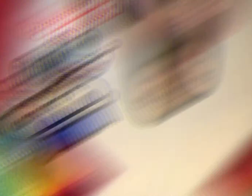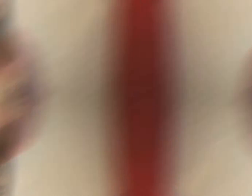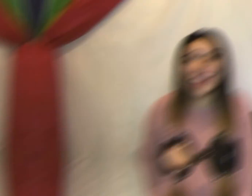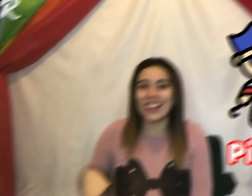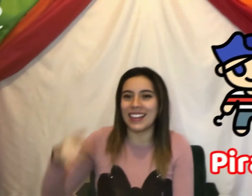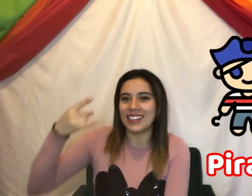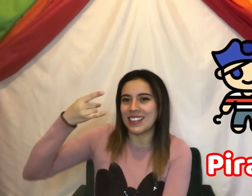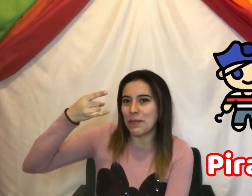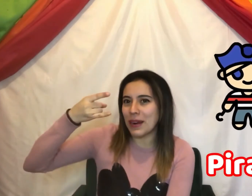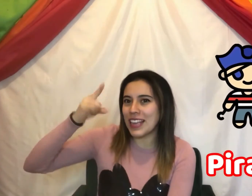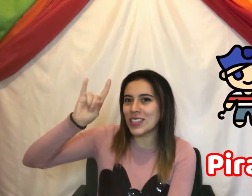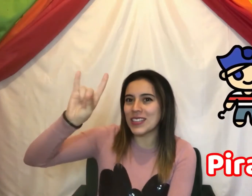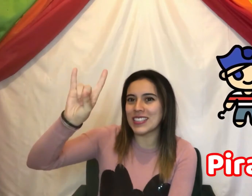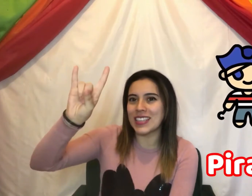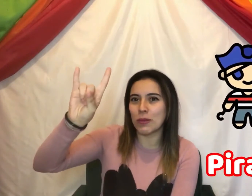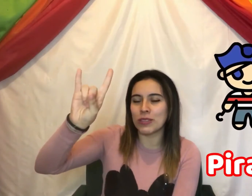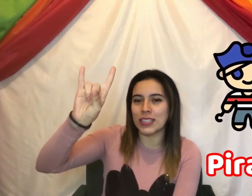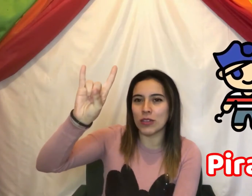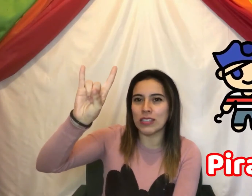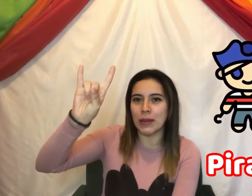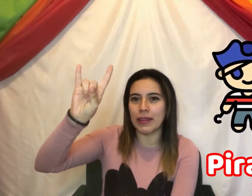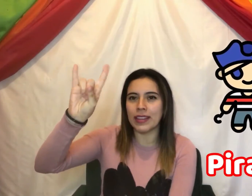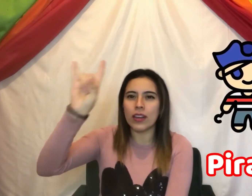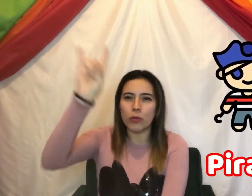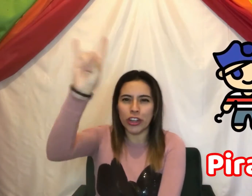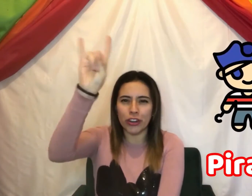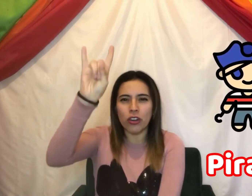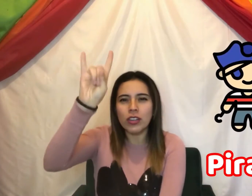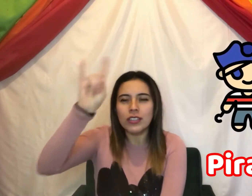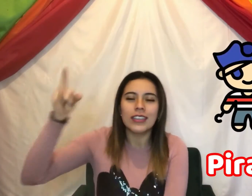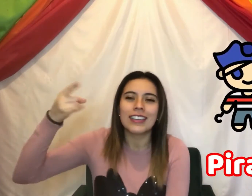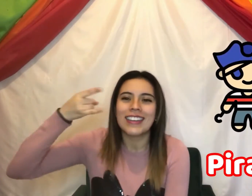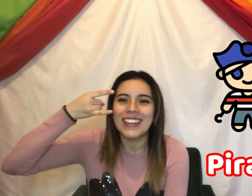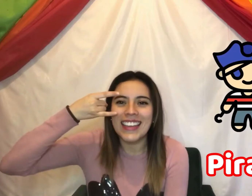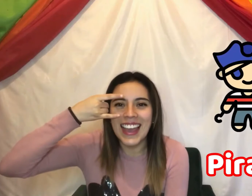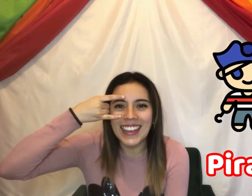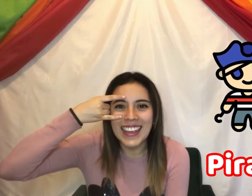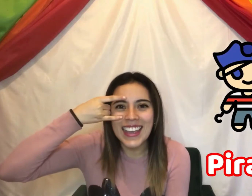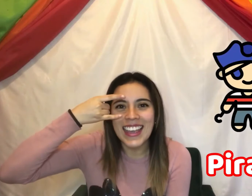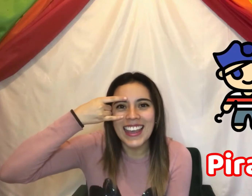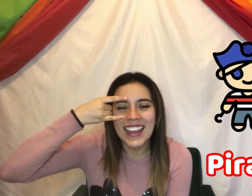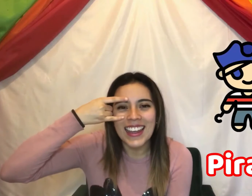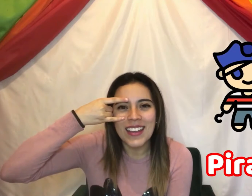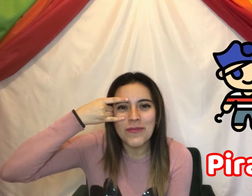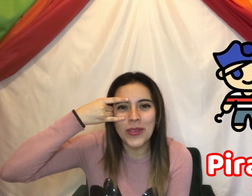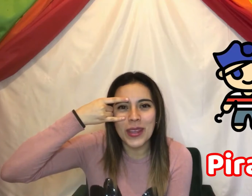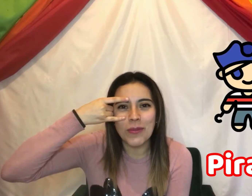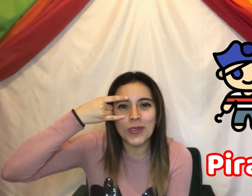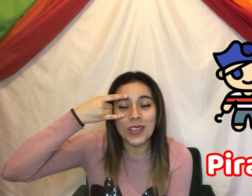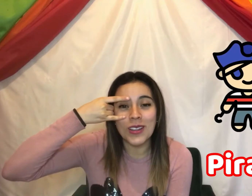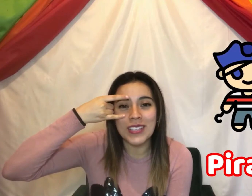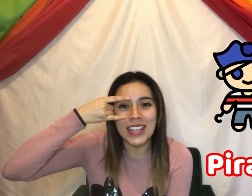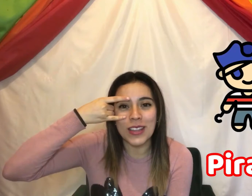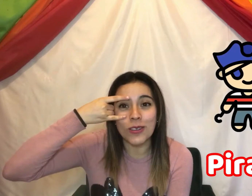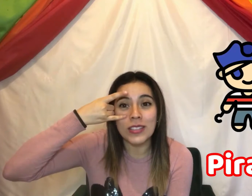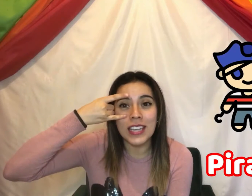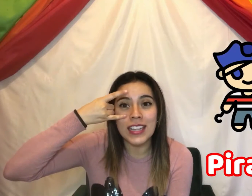Pirata. Para eso necesitamos así nuestra manita como de rock. Y aquí ponemos los deditos índice